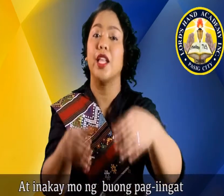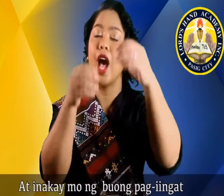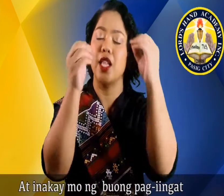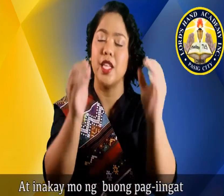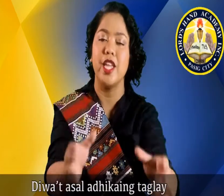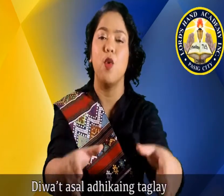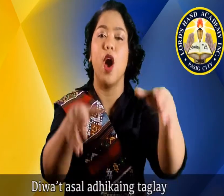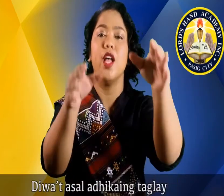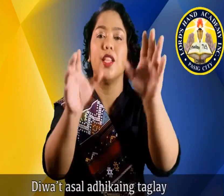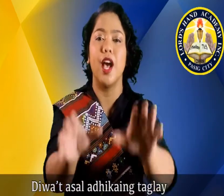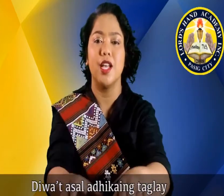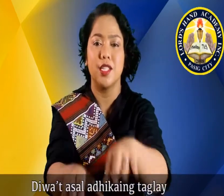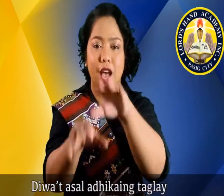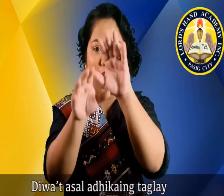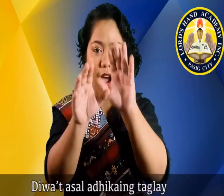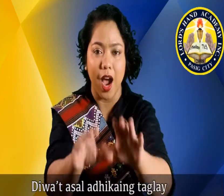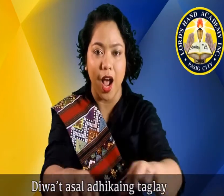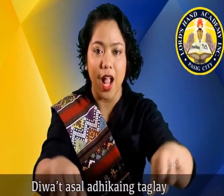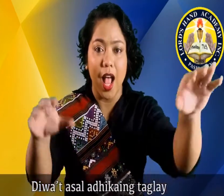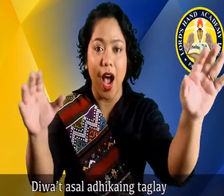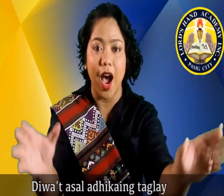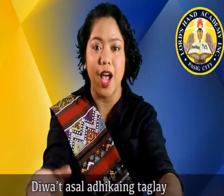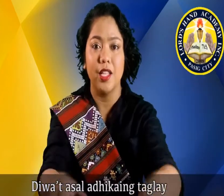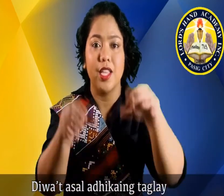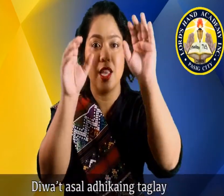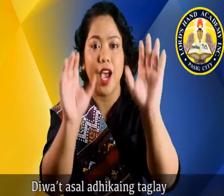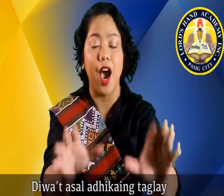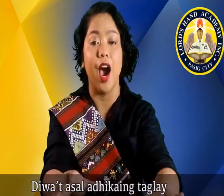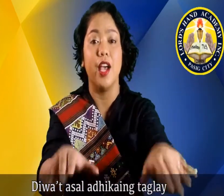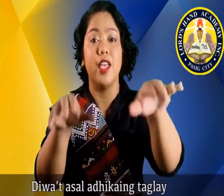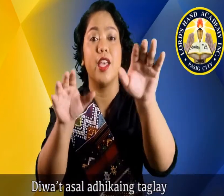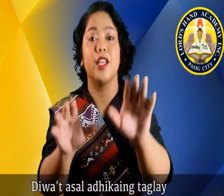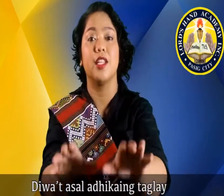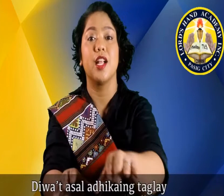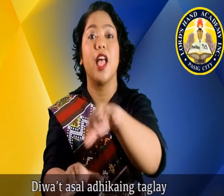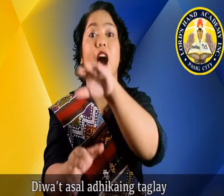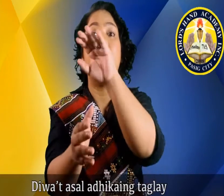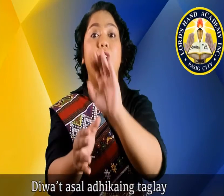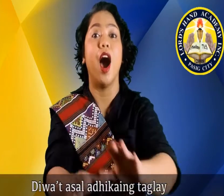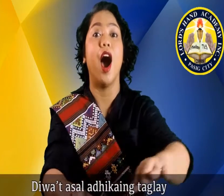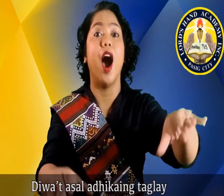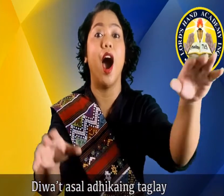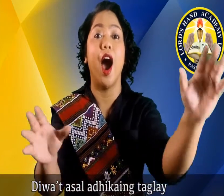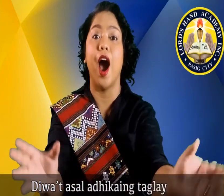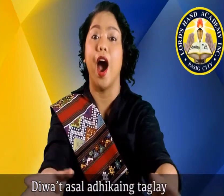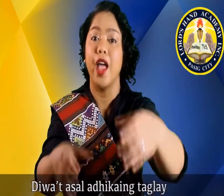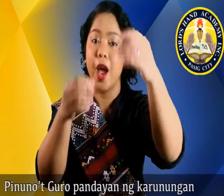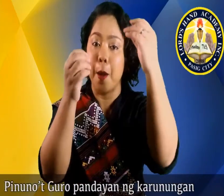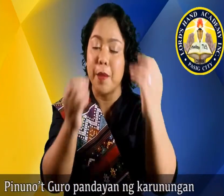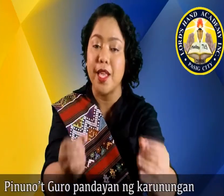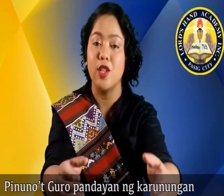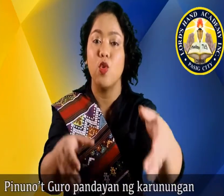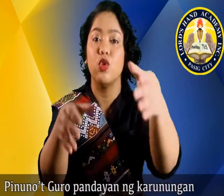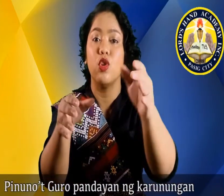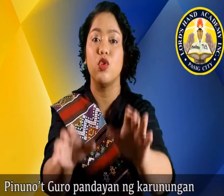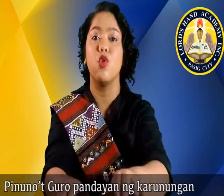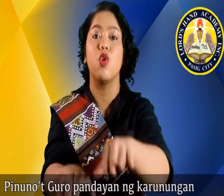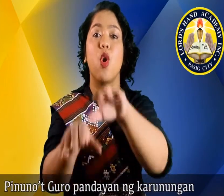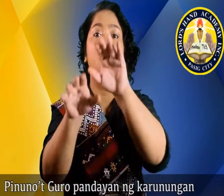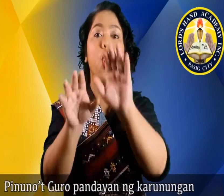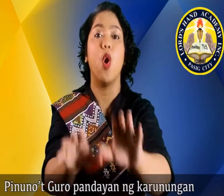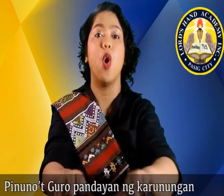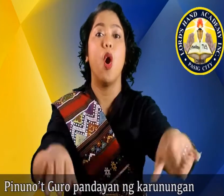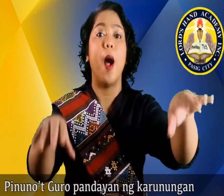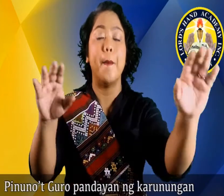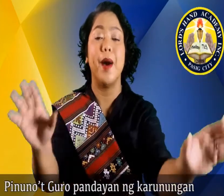pag-iingat, diwa't asal at hikaing taglay, pinunot